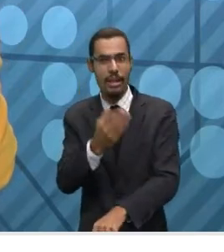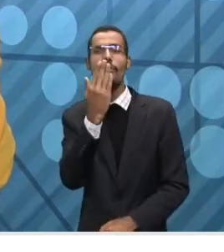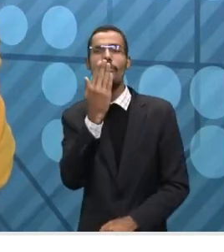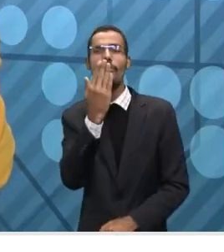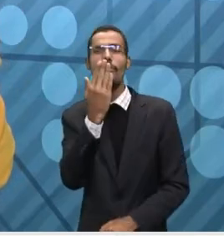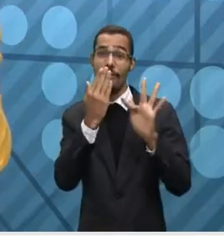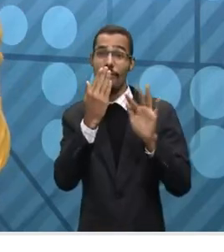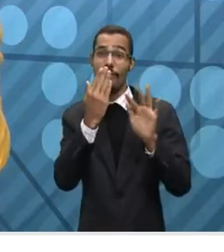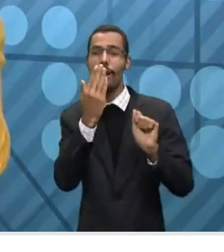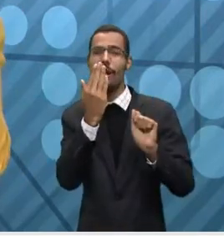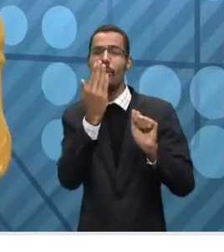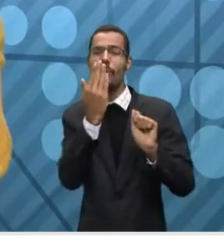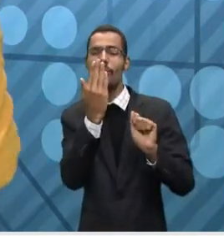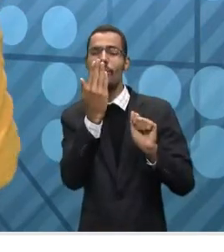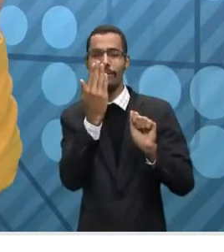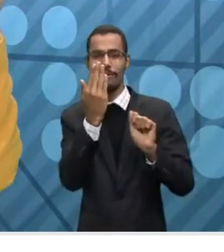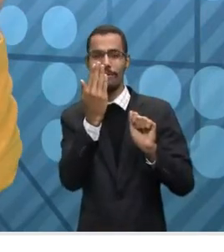O F e o A.